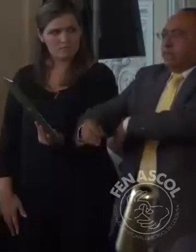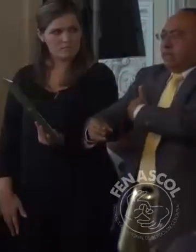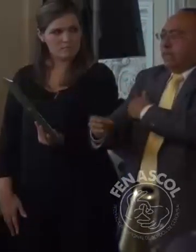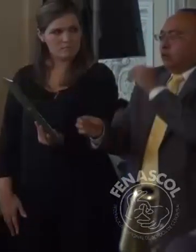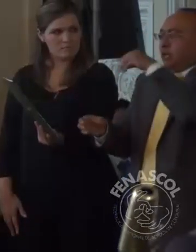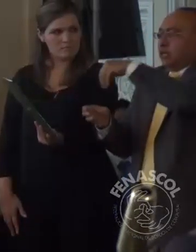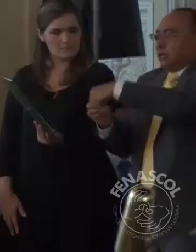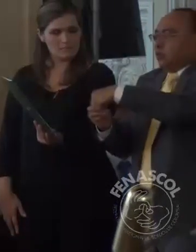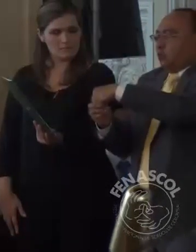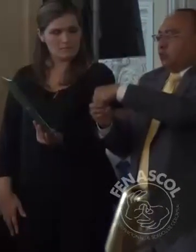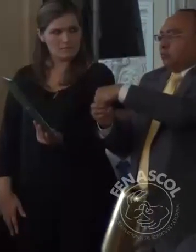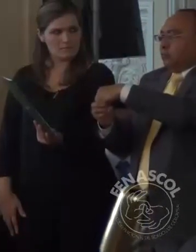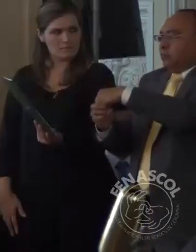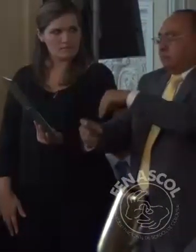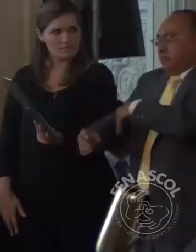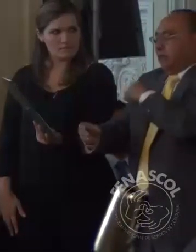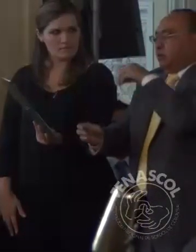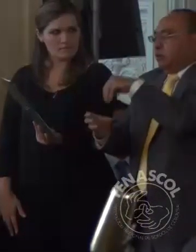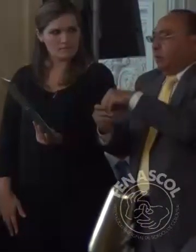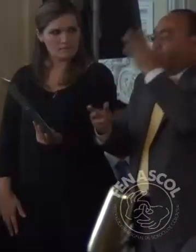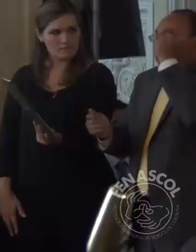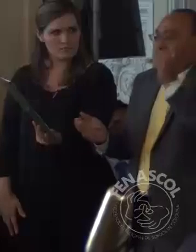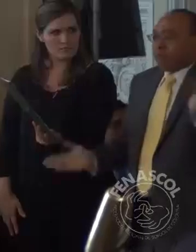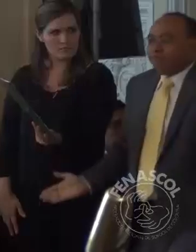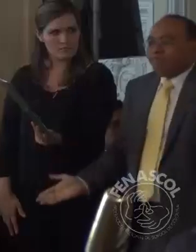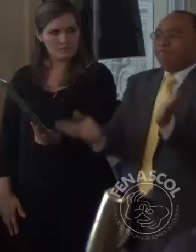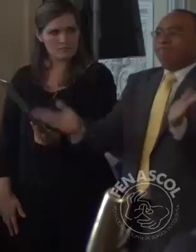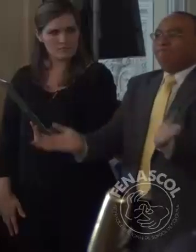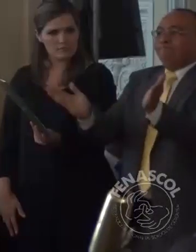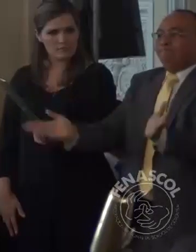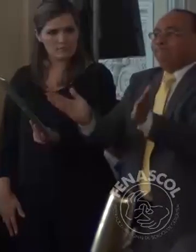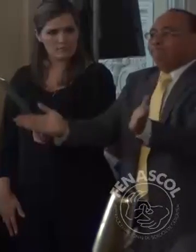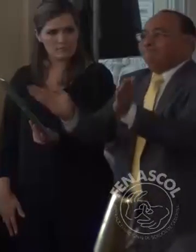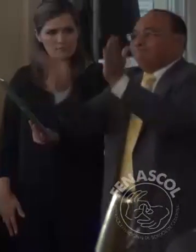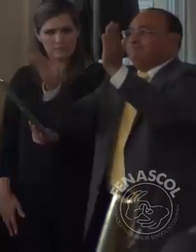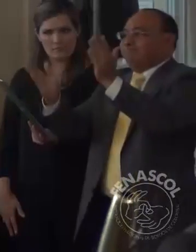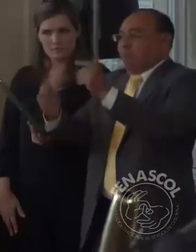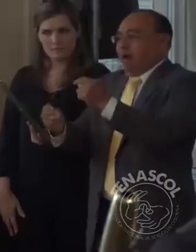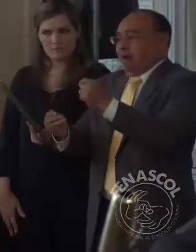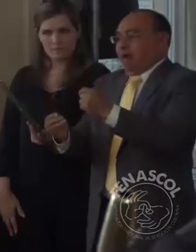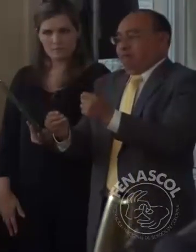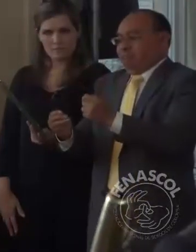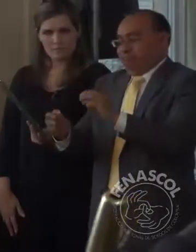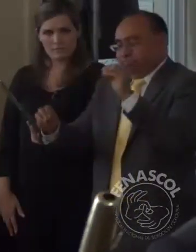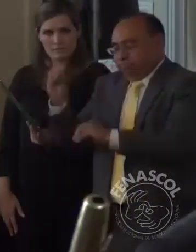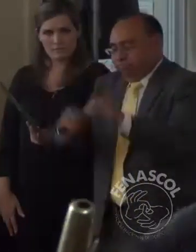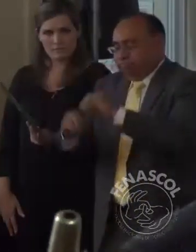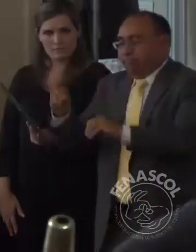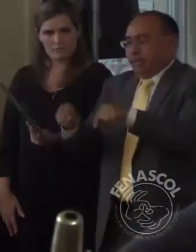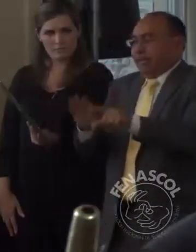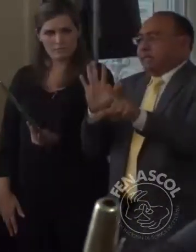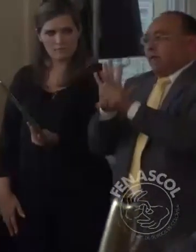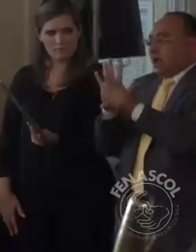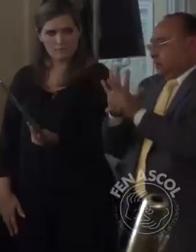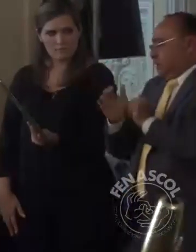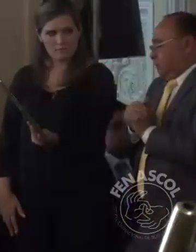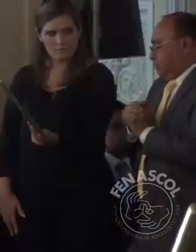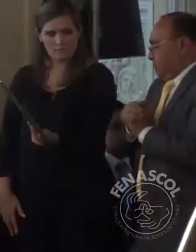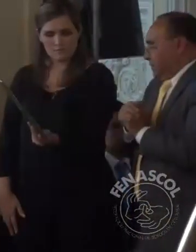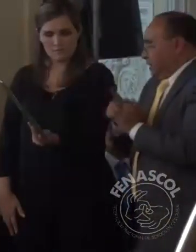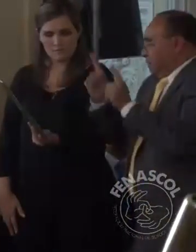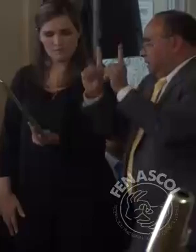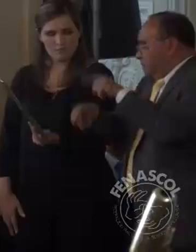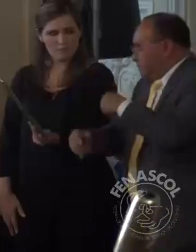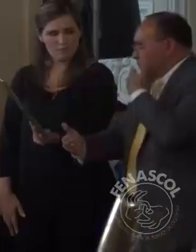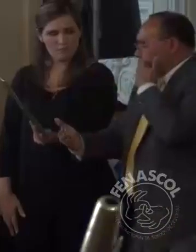verdad, nuevamente agradecerle al Ministerio del Interior por el trabajo que ha realizado por motivar y